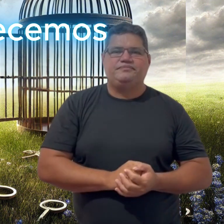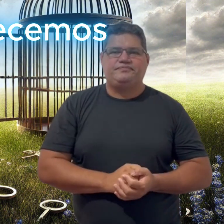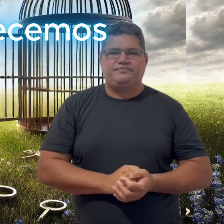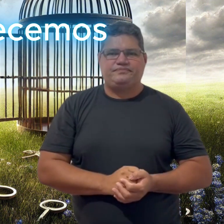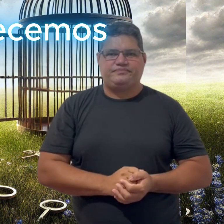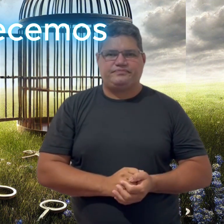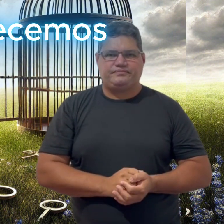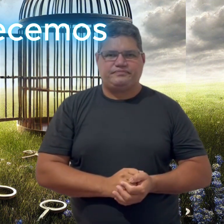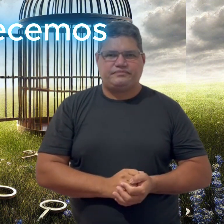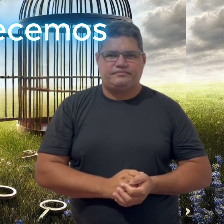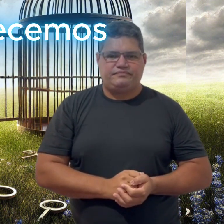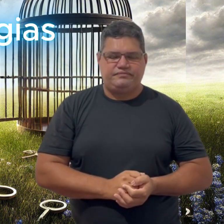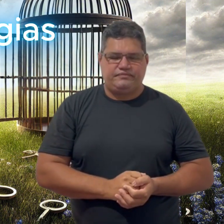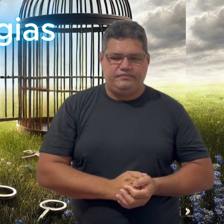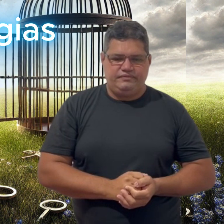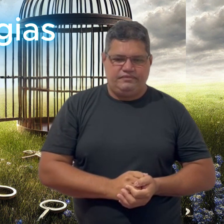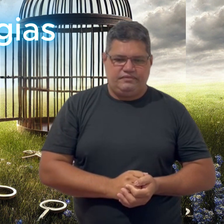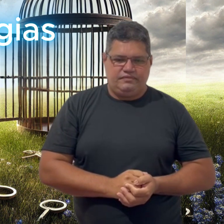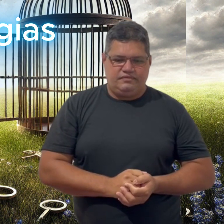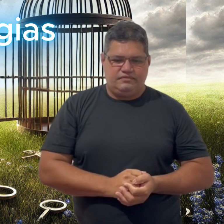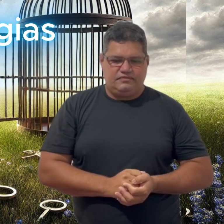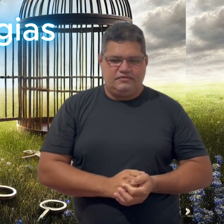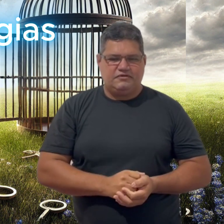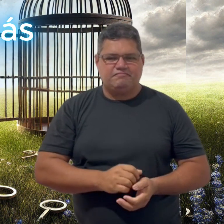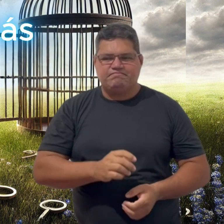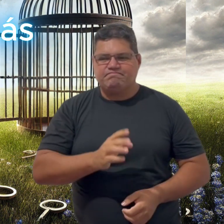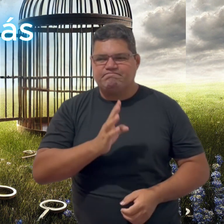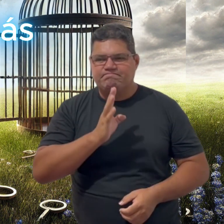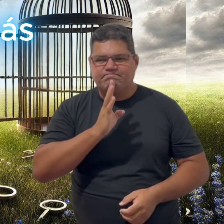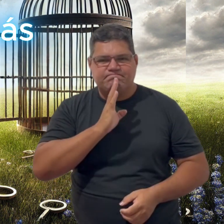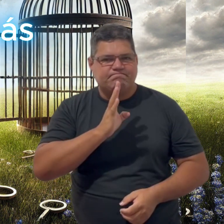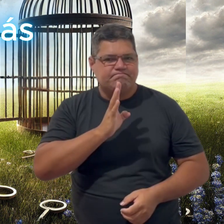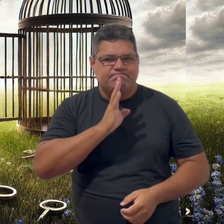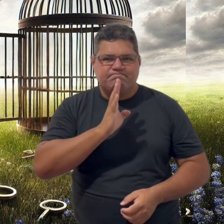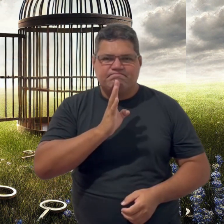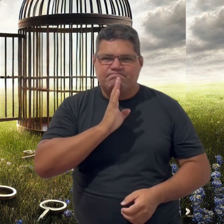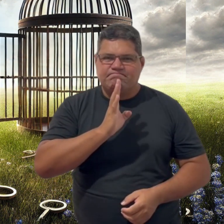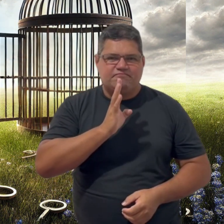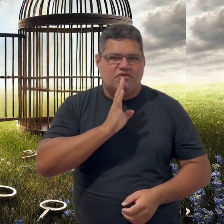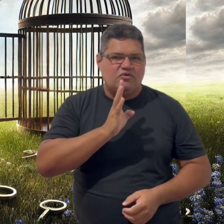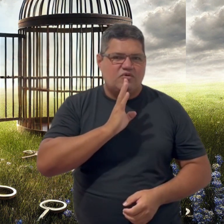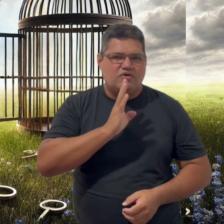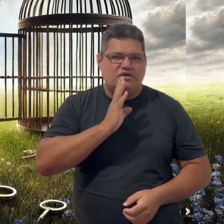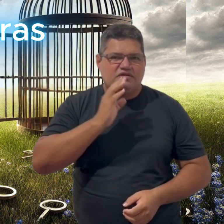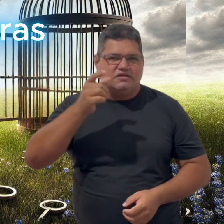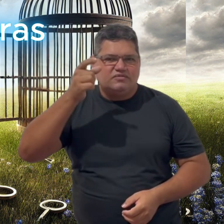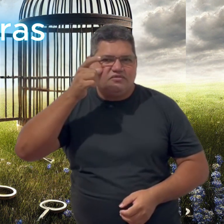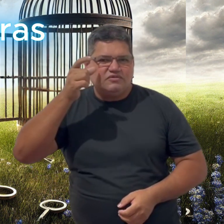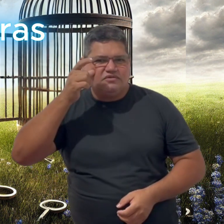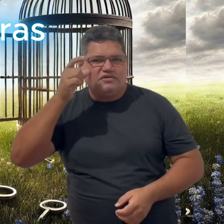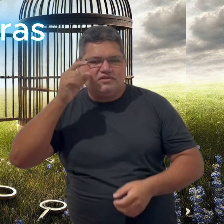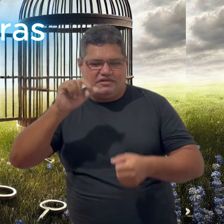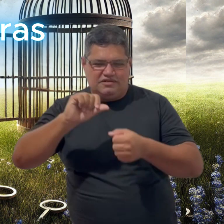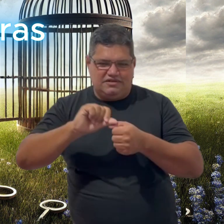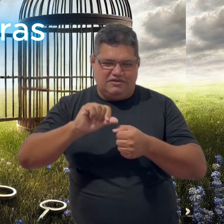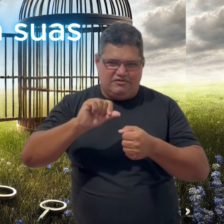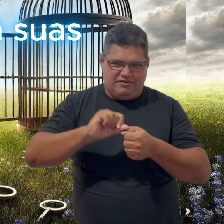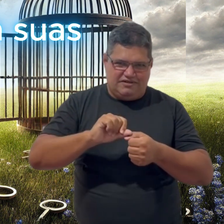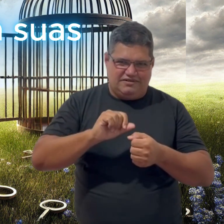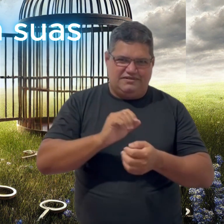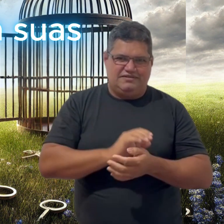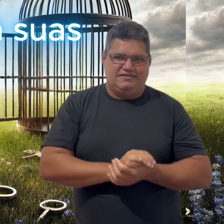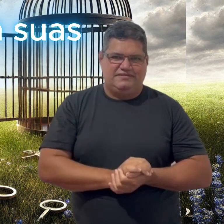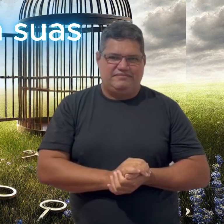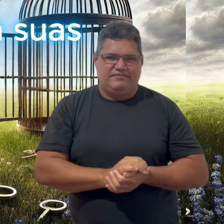Não desconhecemos as estratégias de Satanás, pois as Escrituras